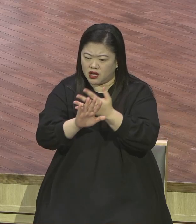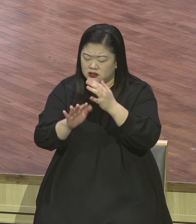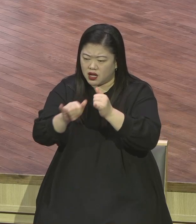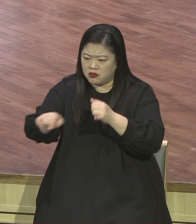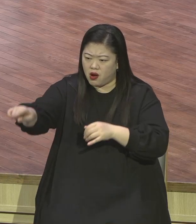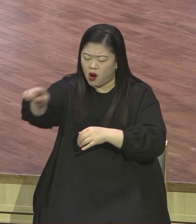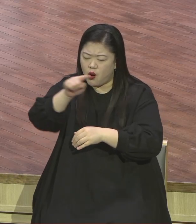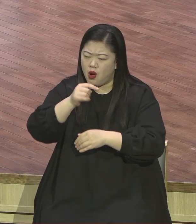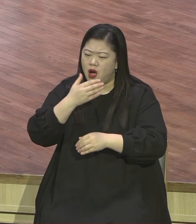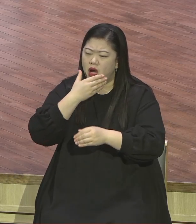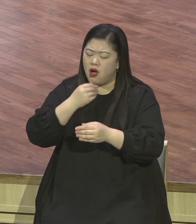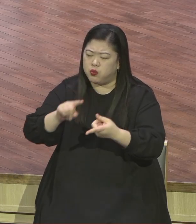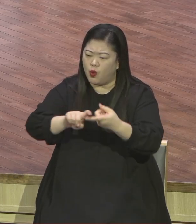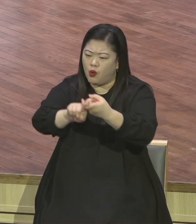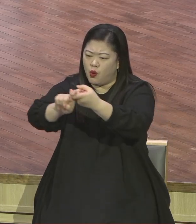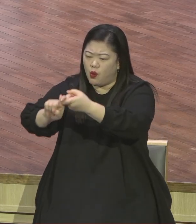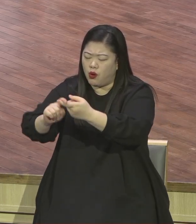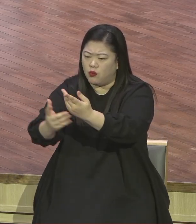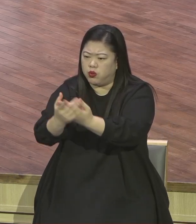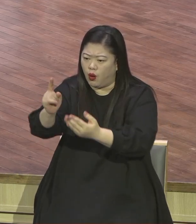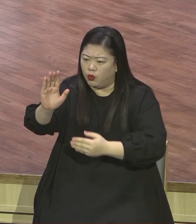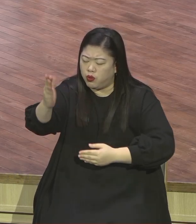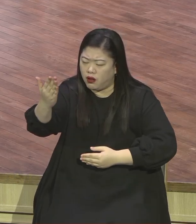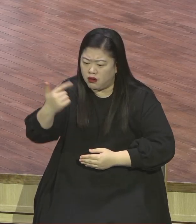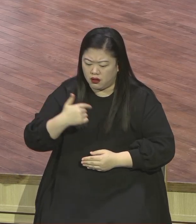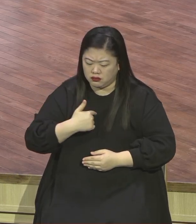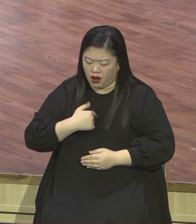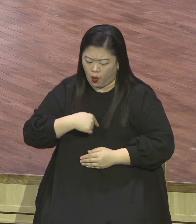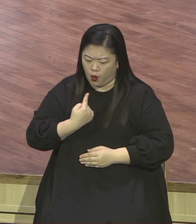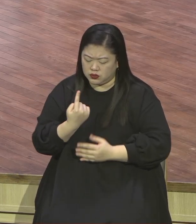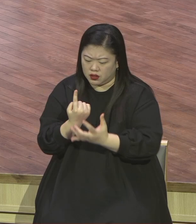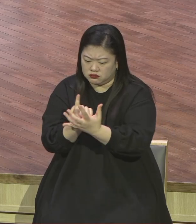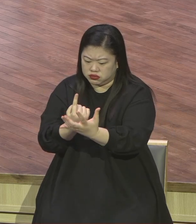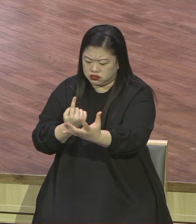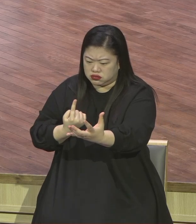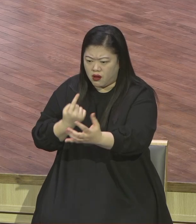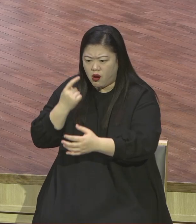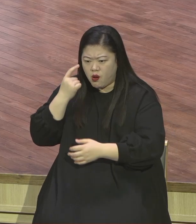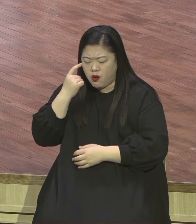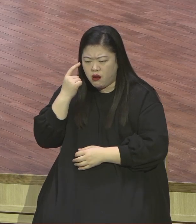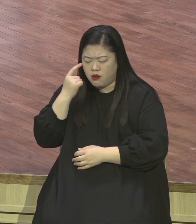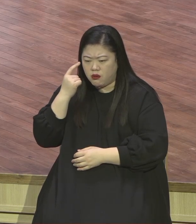너무너무 원리서 행복하고 이게 왜 안 되지? 진단 간단합니다